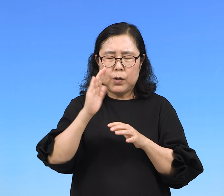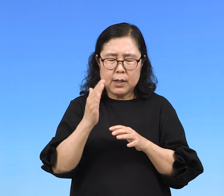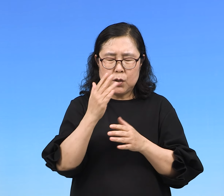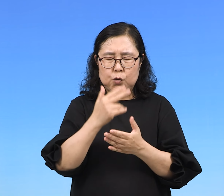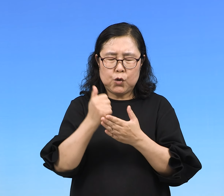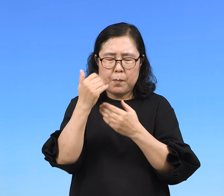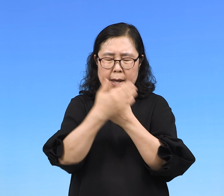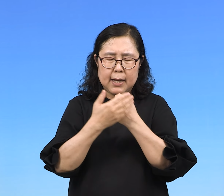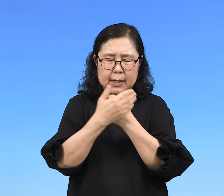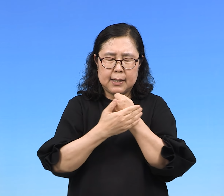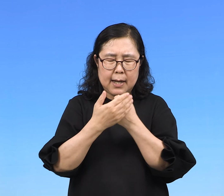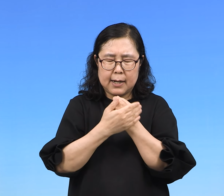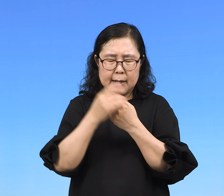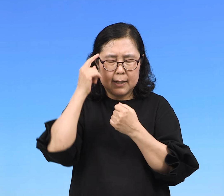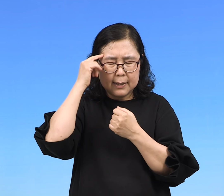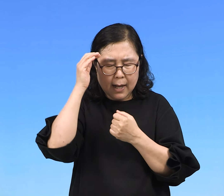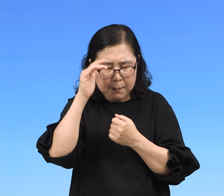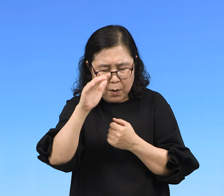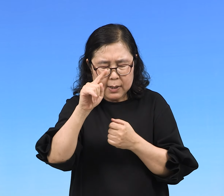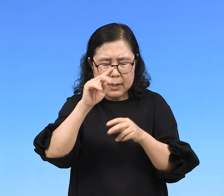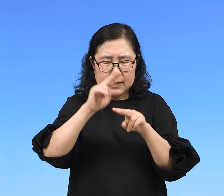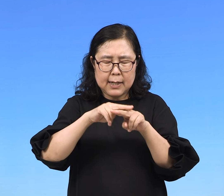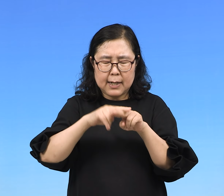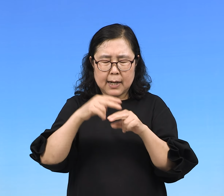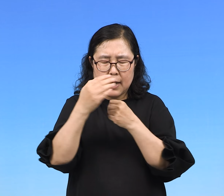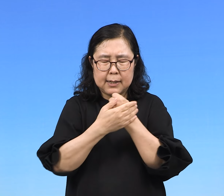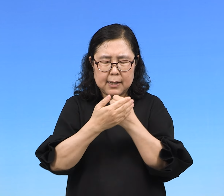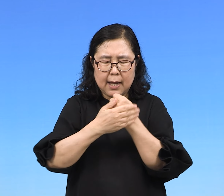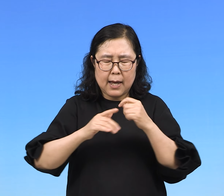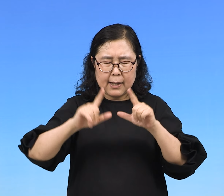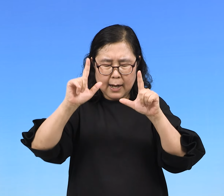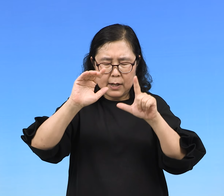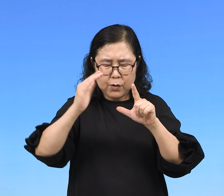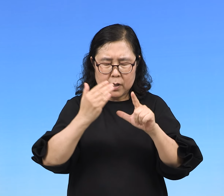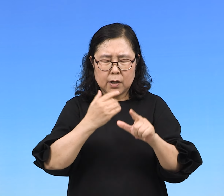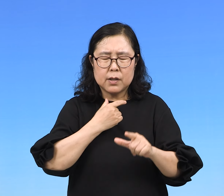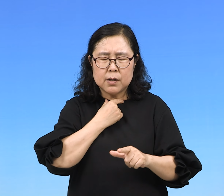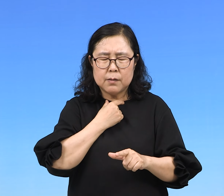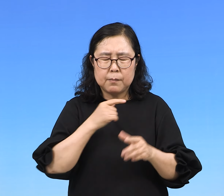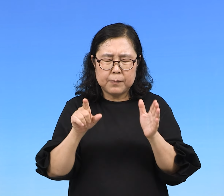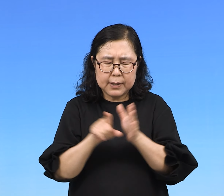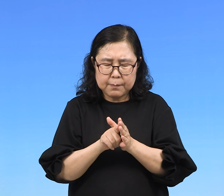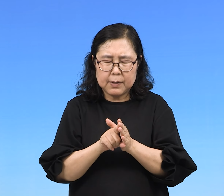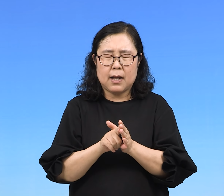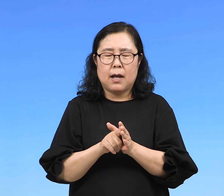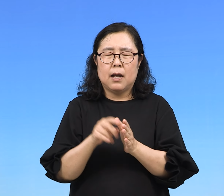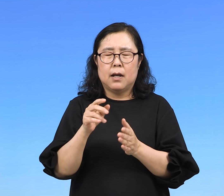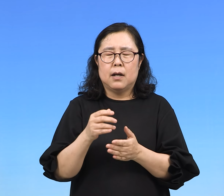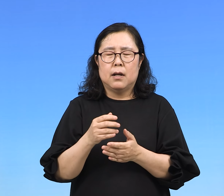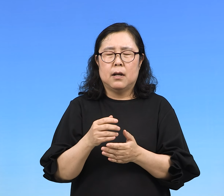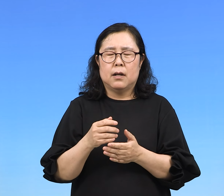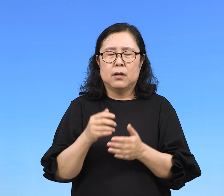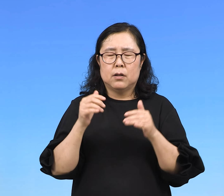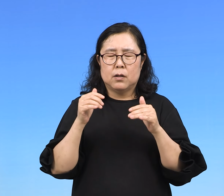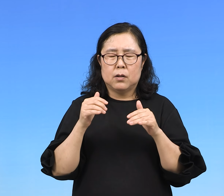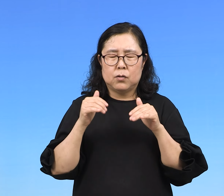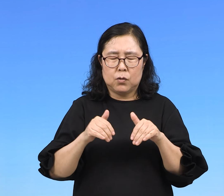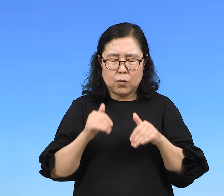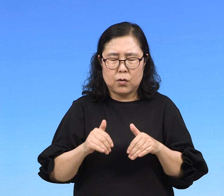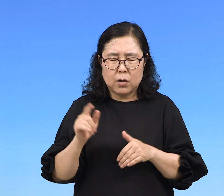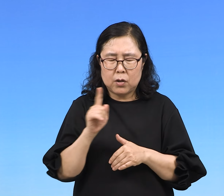되시는 그 주님의 은혜를 사모하는 이 자리가 바로 은혜의 날이 되는 줄로 믿습니다. 종은